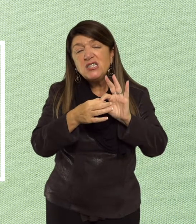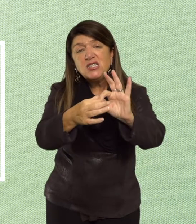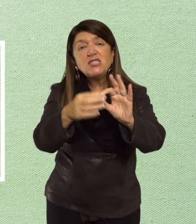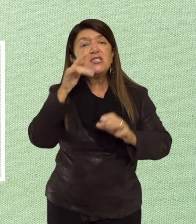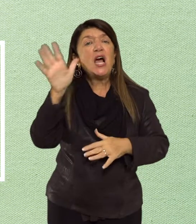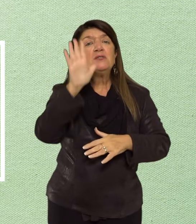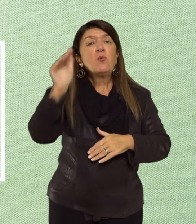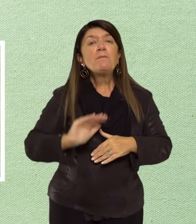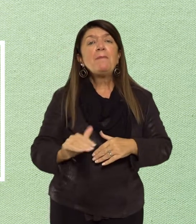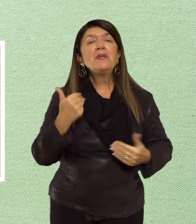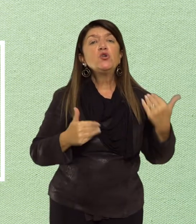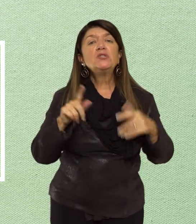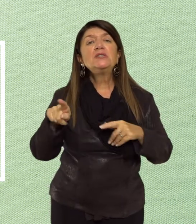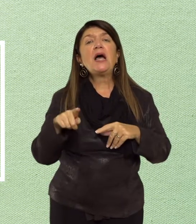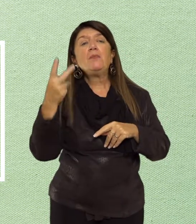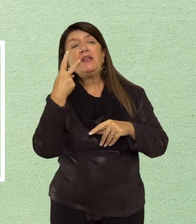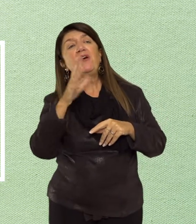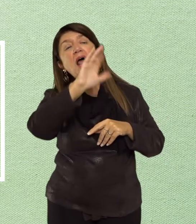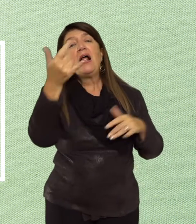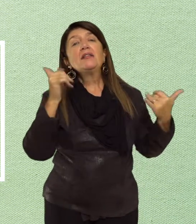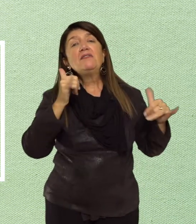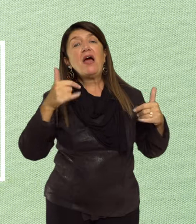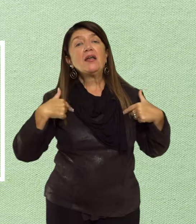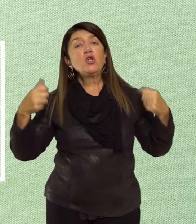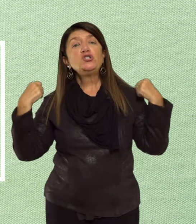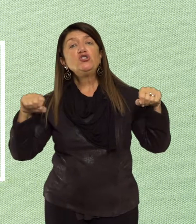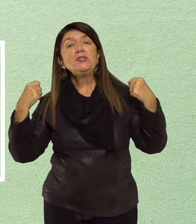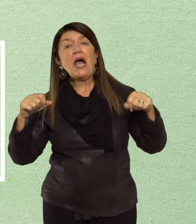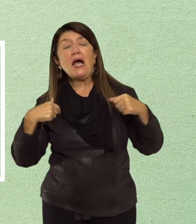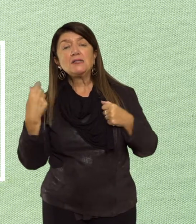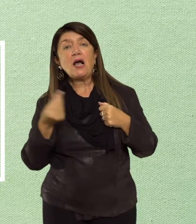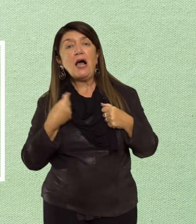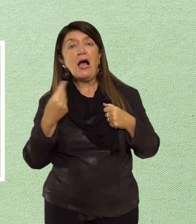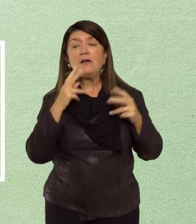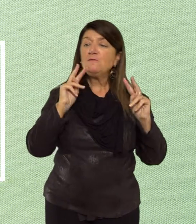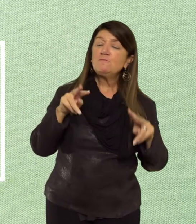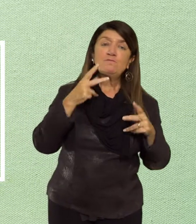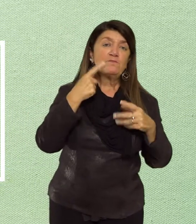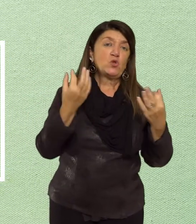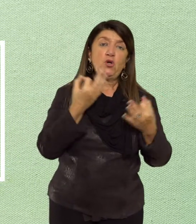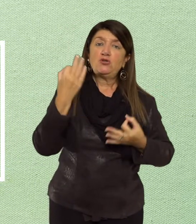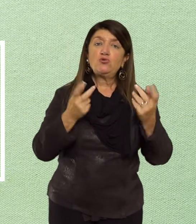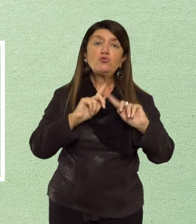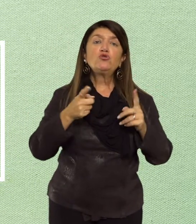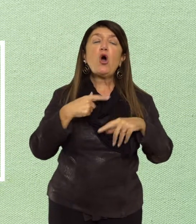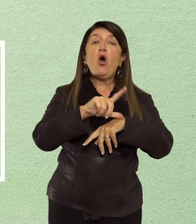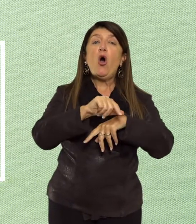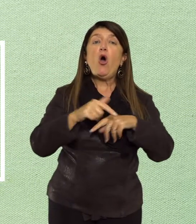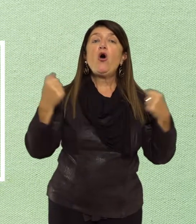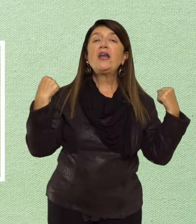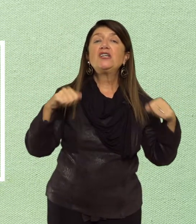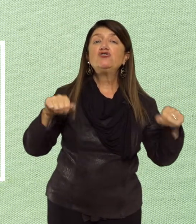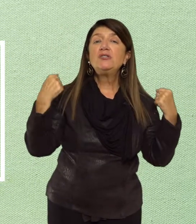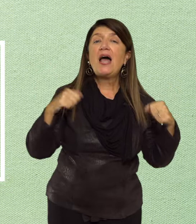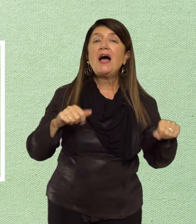scuola guarda gli altri a divertirsi non è una cosa ammissibile, nel senso che parlandoci chiari, l'ora di ginnastica, educazione fisica è l'ora più